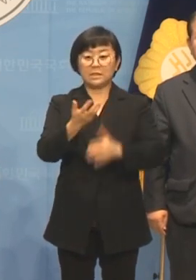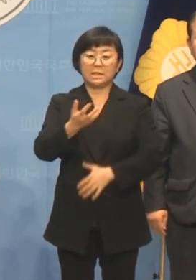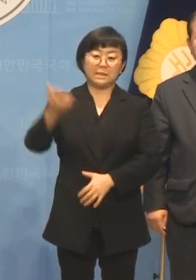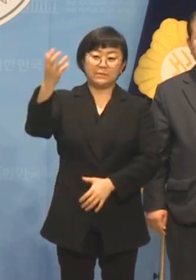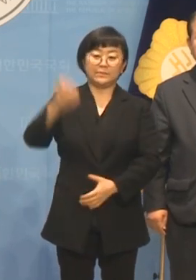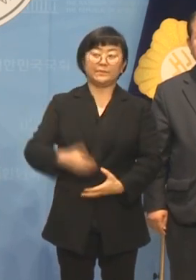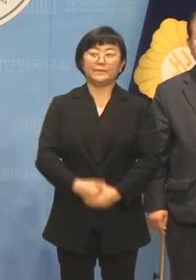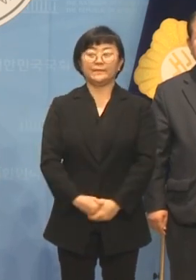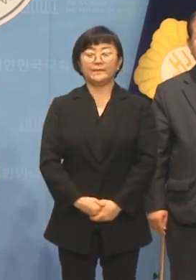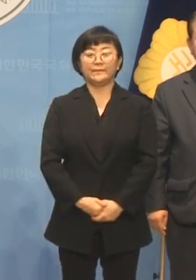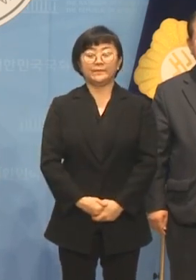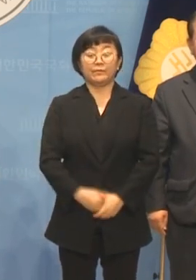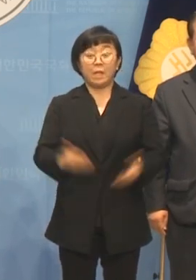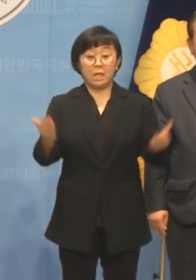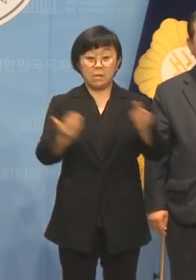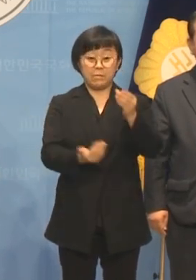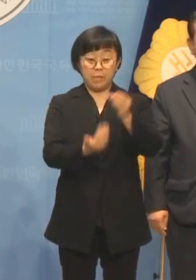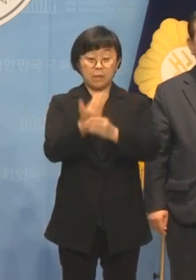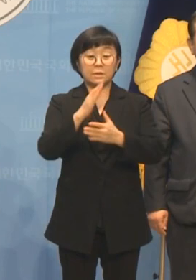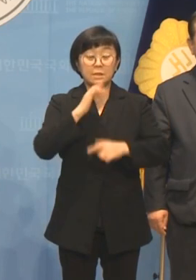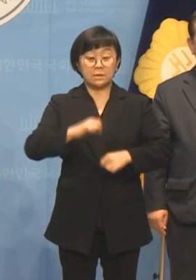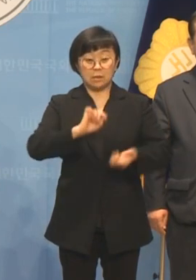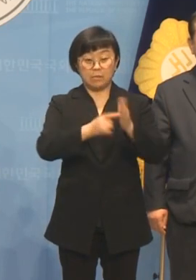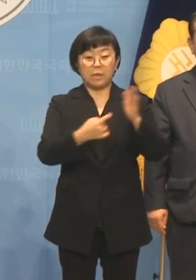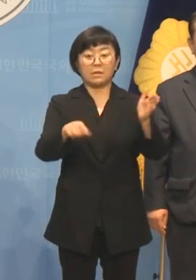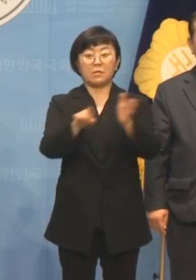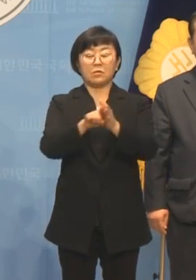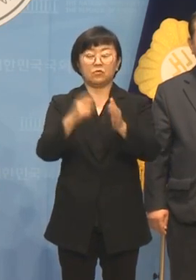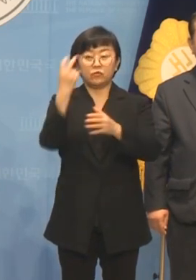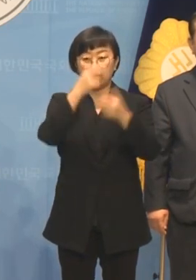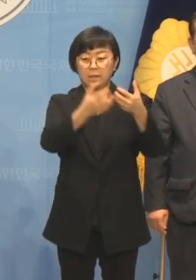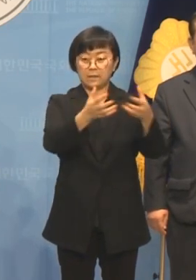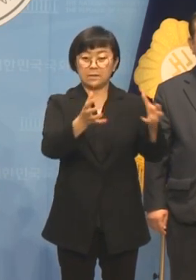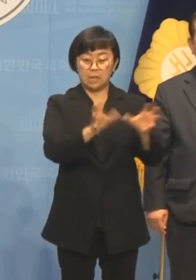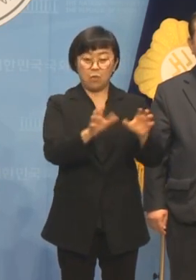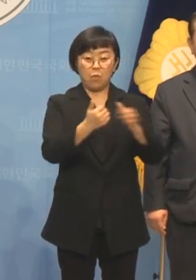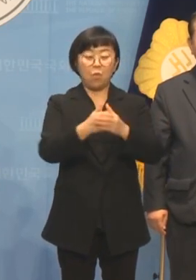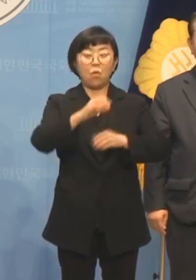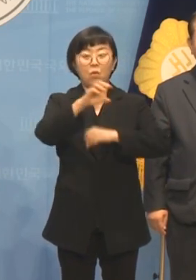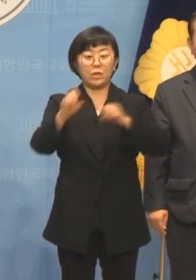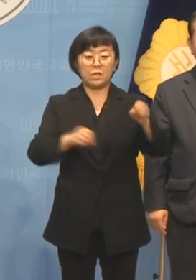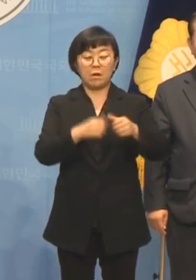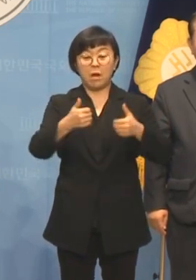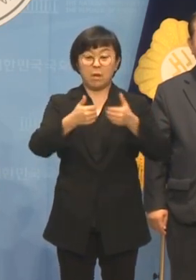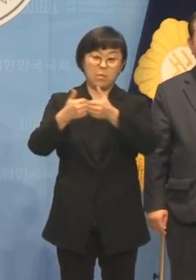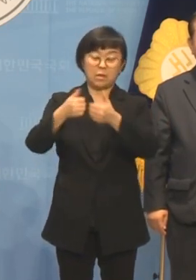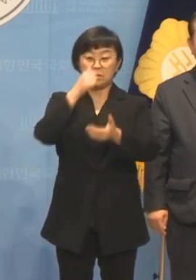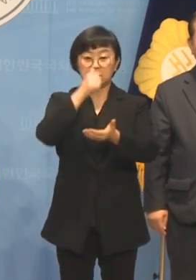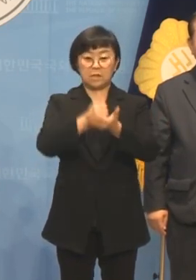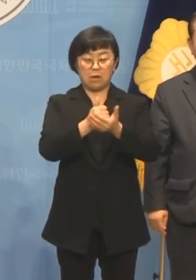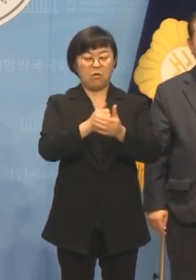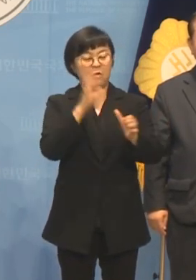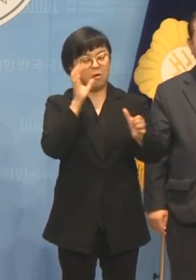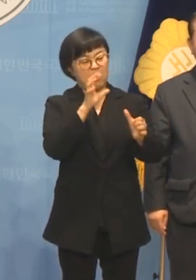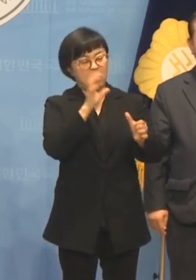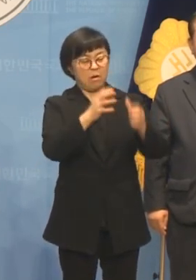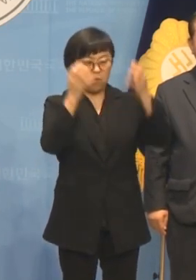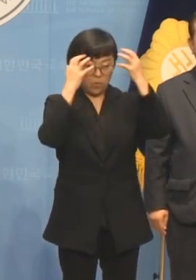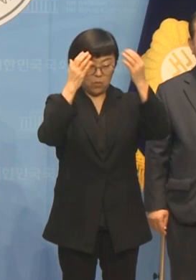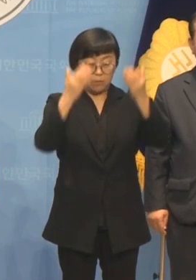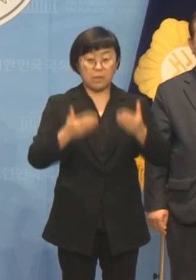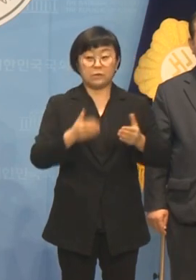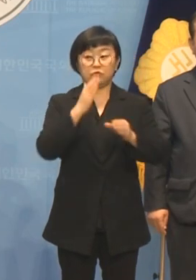진급입니다. 이 사건의 진상을 밝히려 했던 수사단장은 되레 항명죄로 몰려 갖은 고초를 당하고